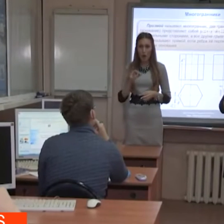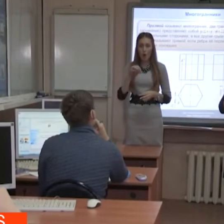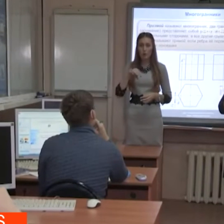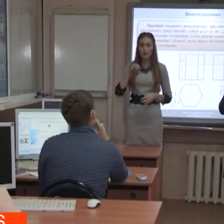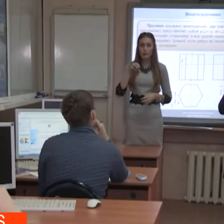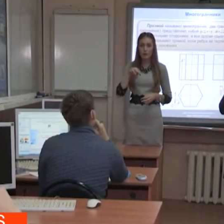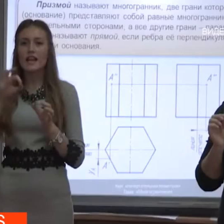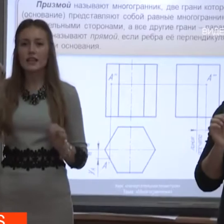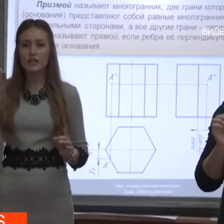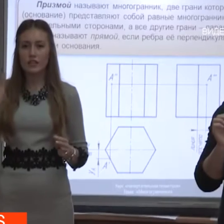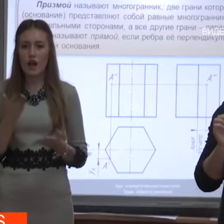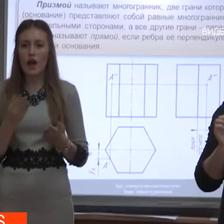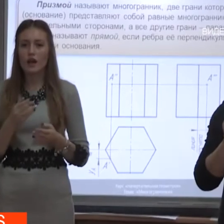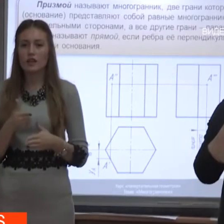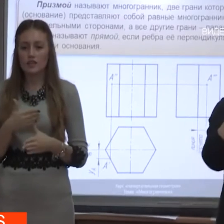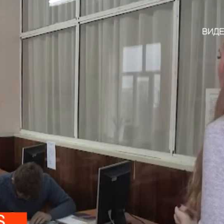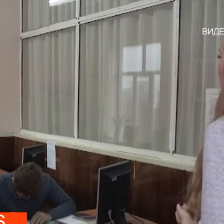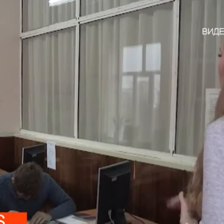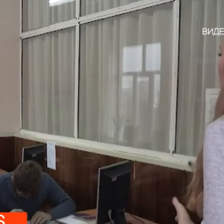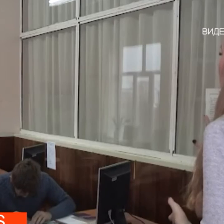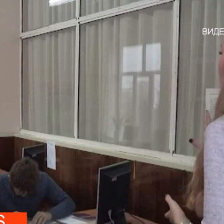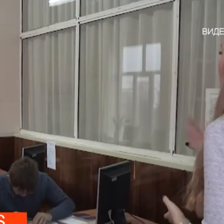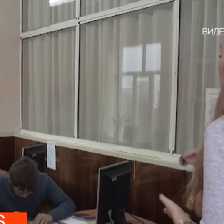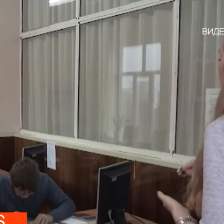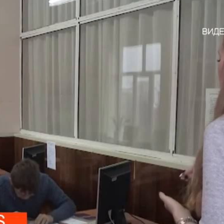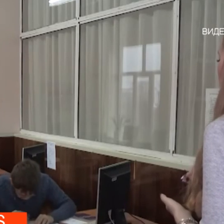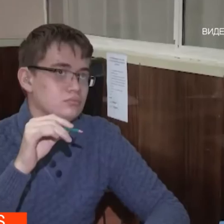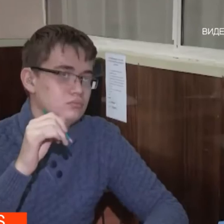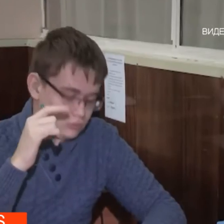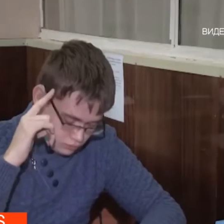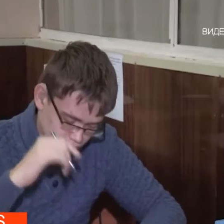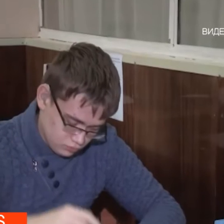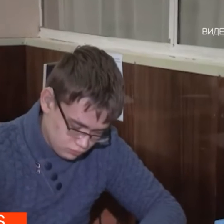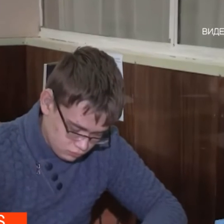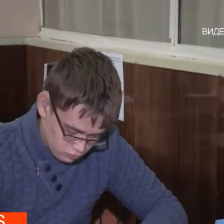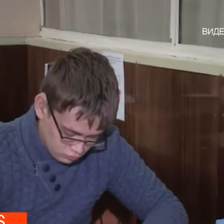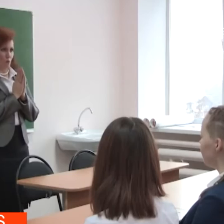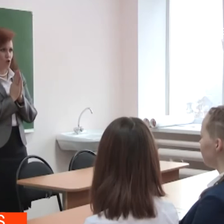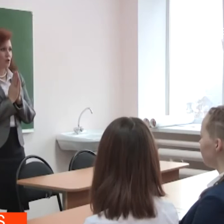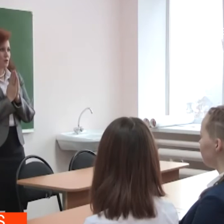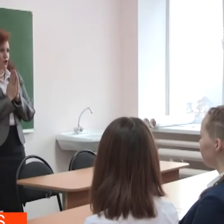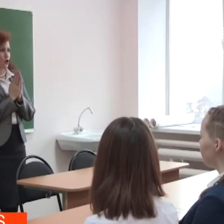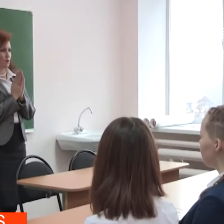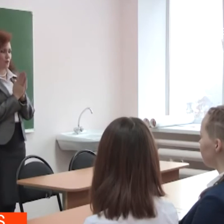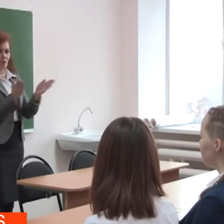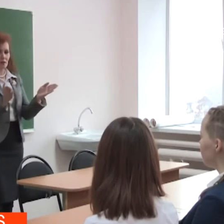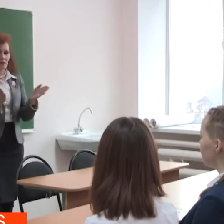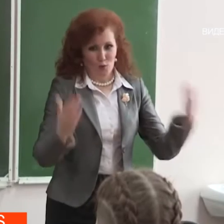данную программу можно будет по результатам единого государственного экзамена. Она рассчитана на типично слышащих людей. Практику речи будут